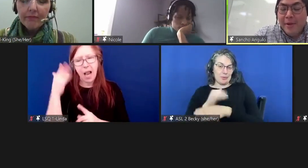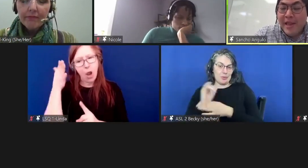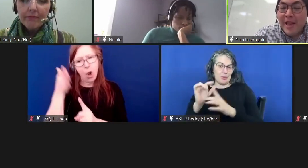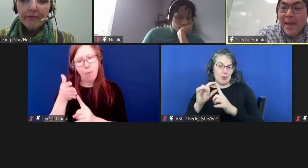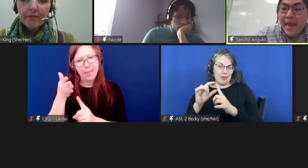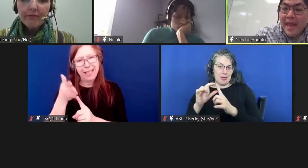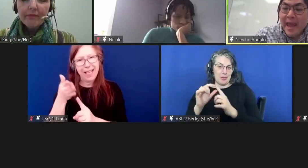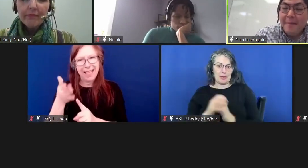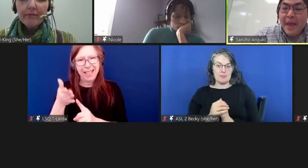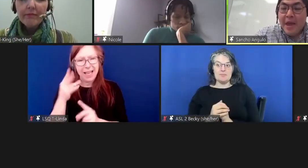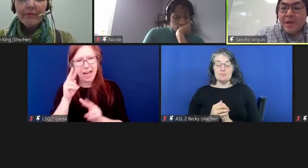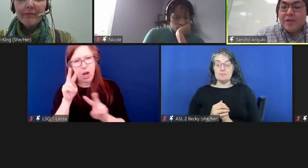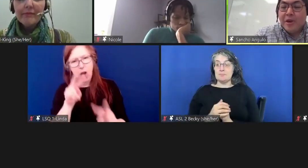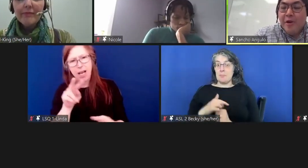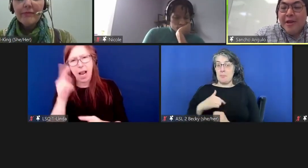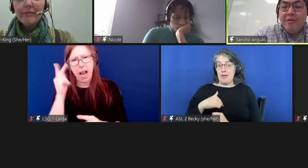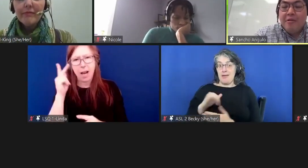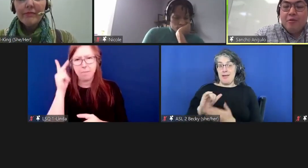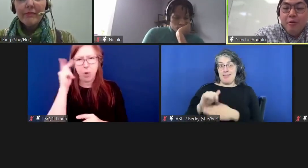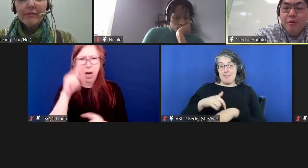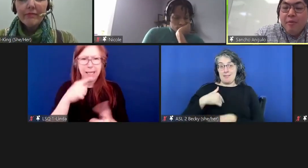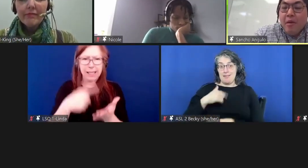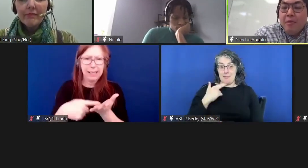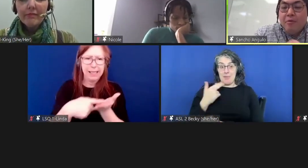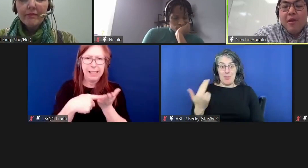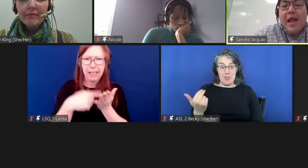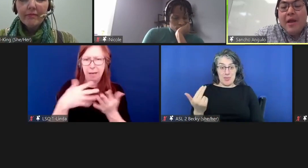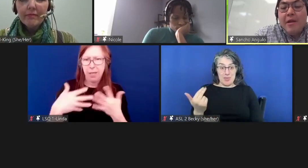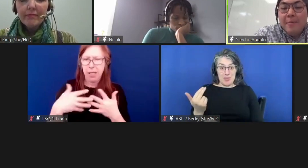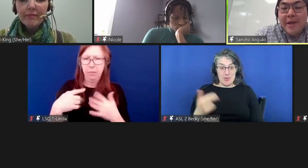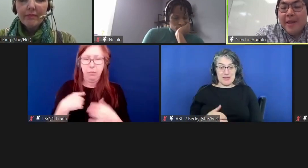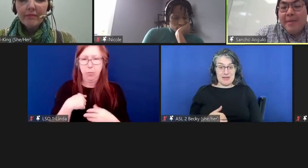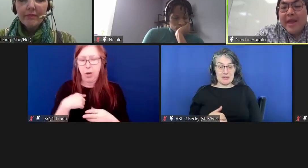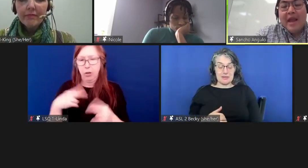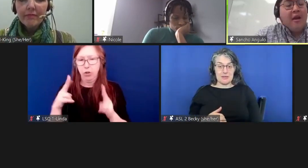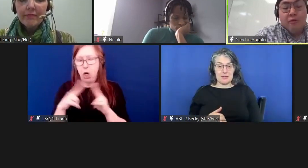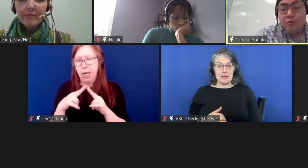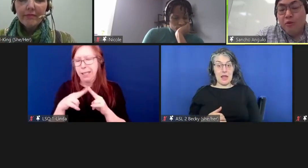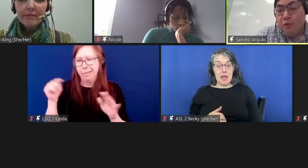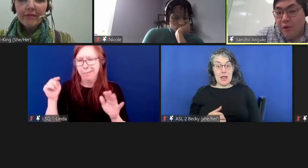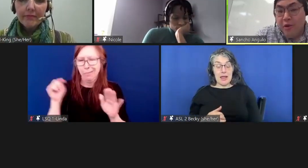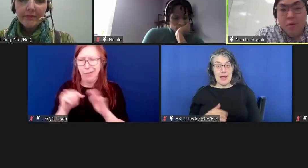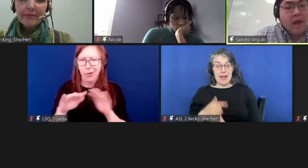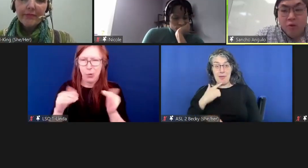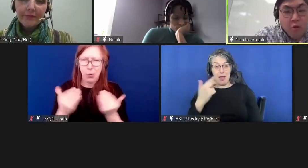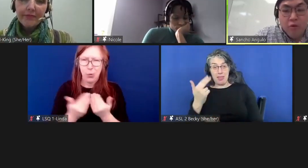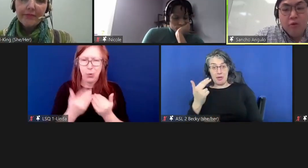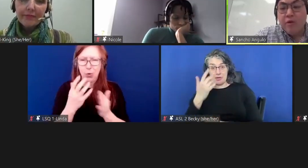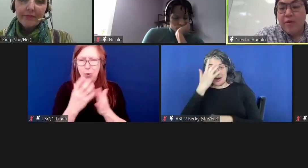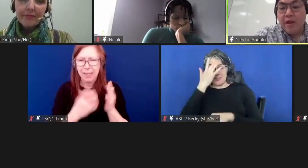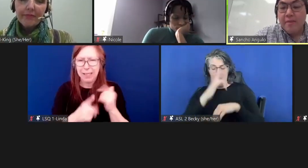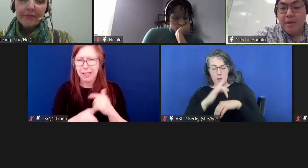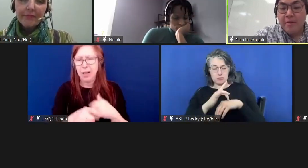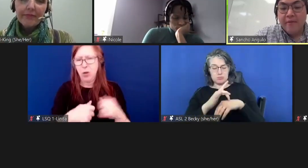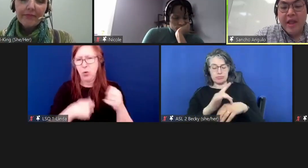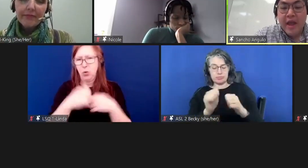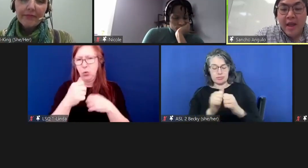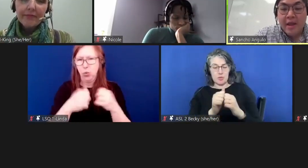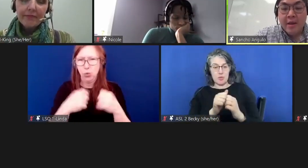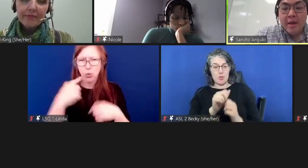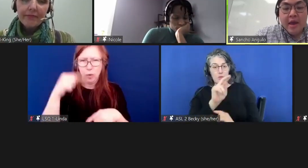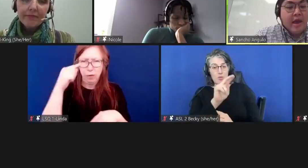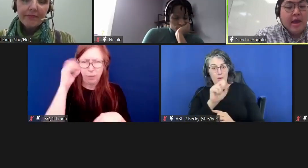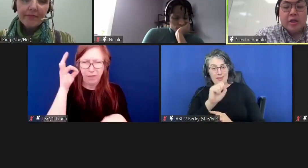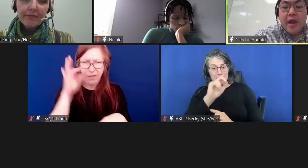la politique américaine, mais je connaissais tout sur la politique américaine, la Constitution, la structure du gouvernement